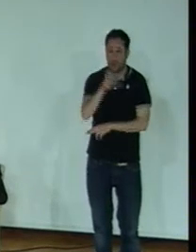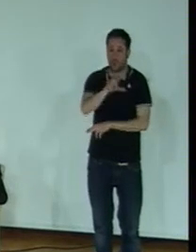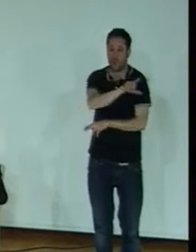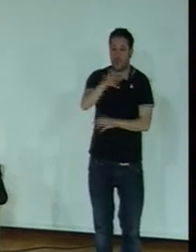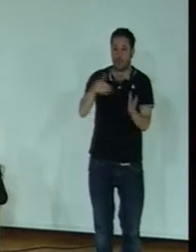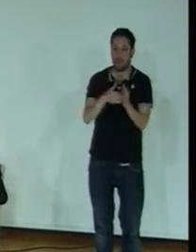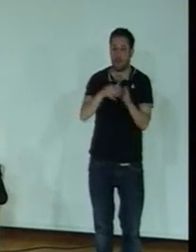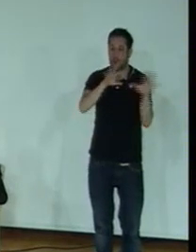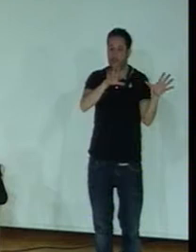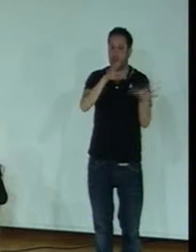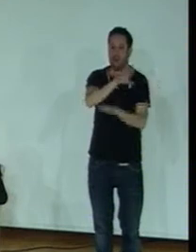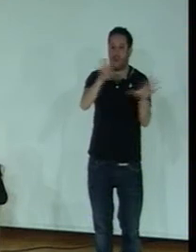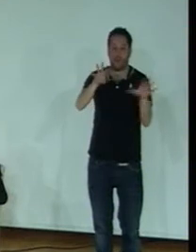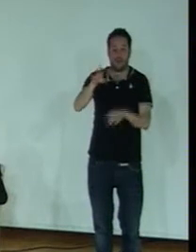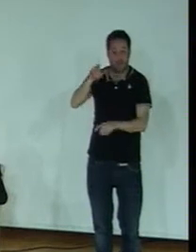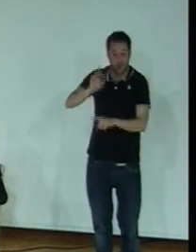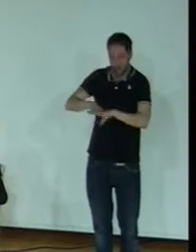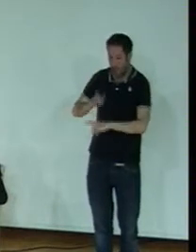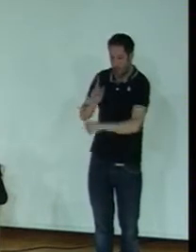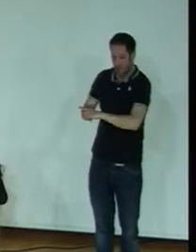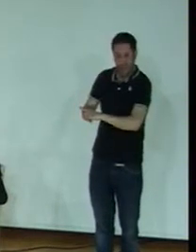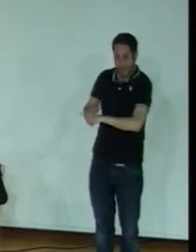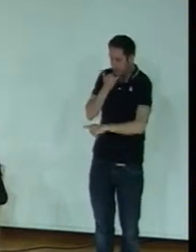324 995 faux positifs.